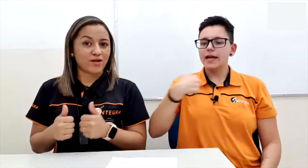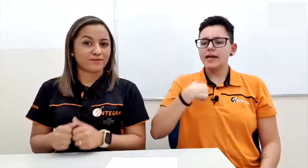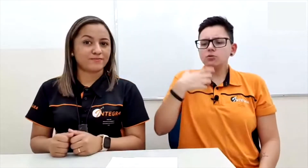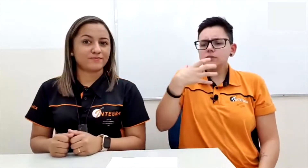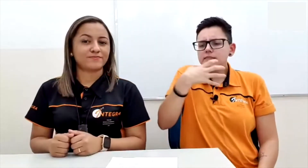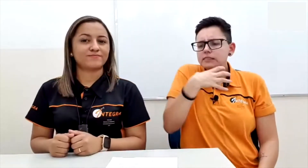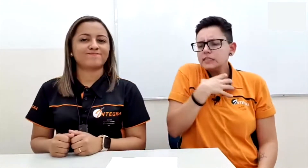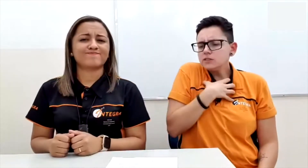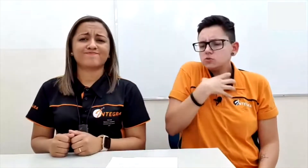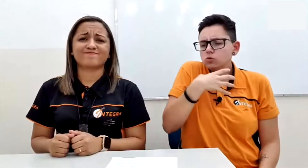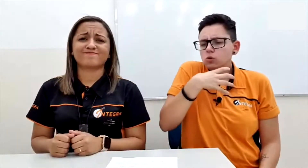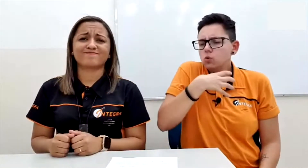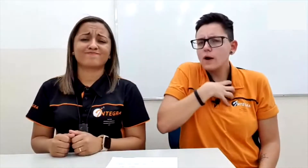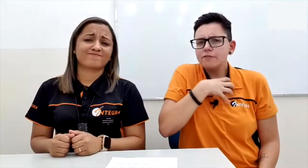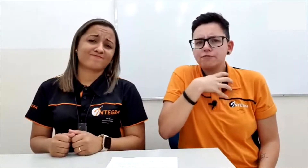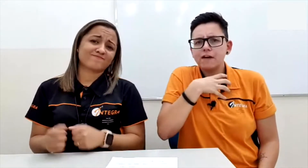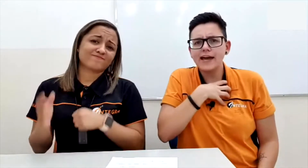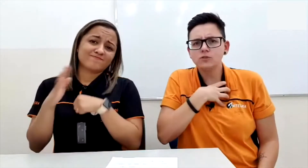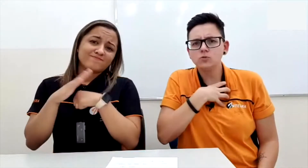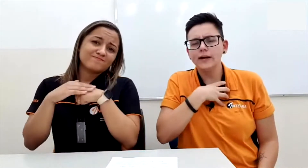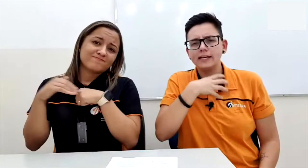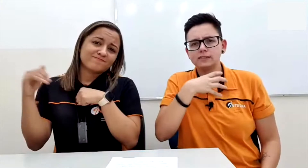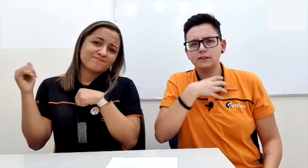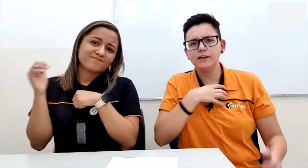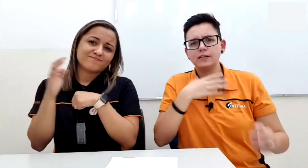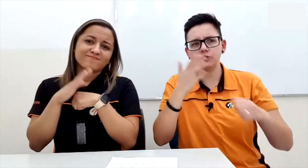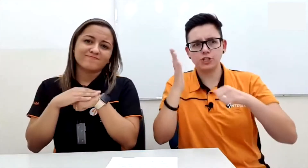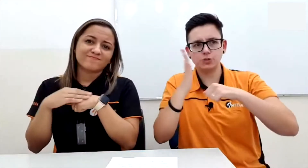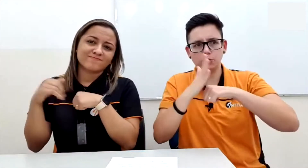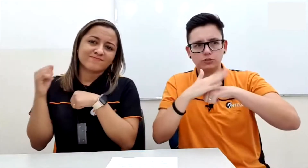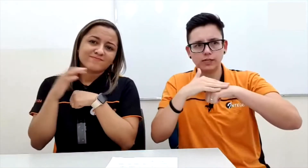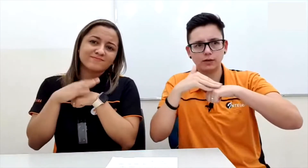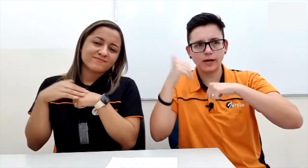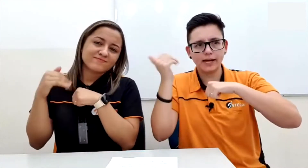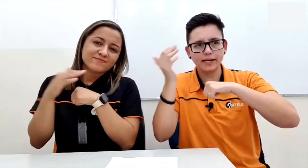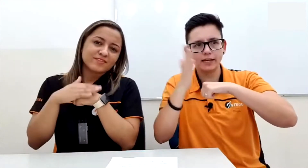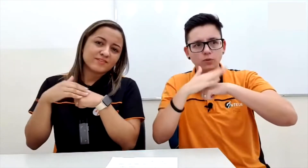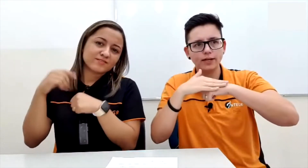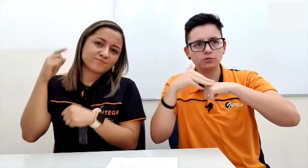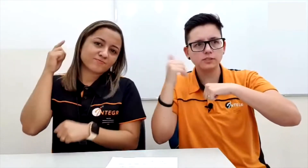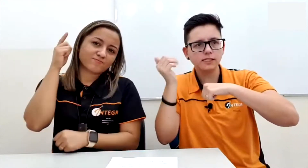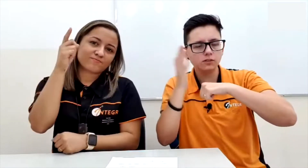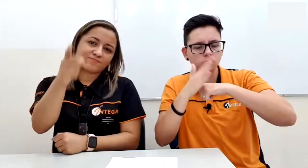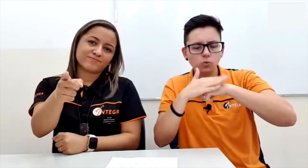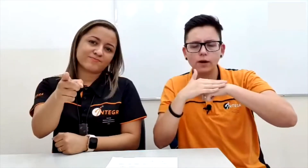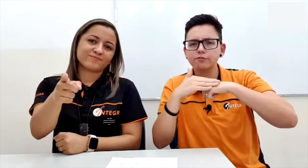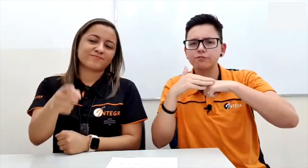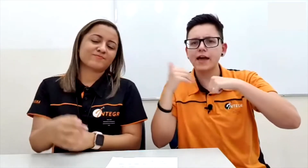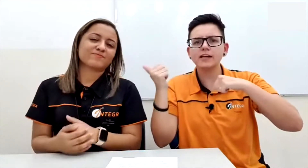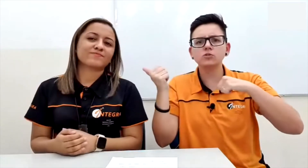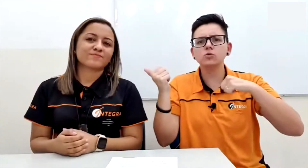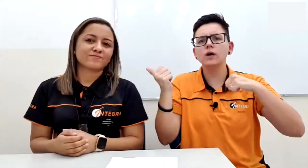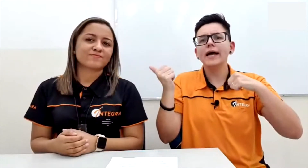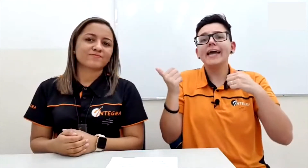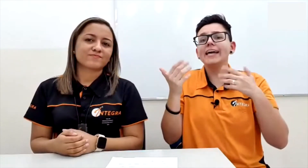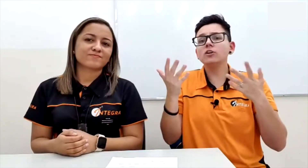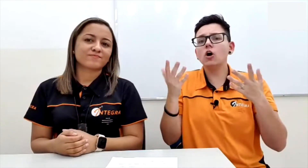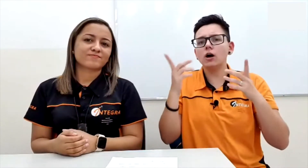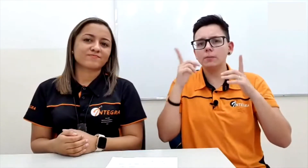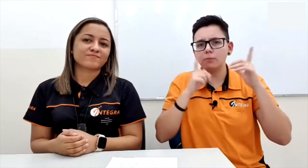eu sinto um afeto, esse afeto a gente pode usar o carinho, eu sinto um afeto enorme,